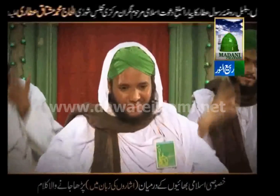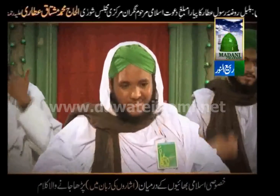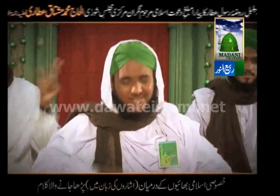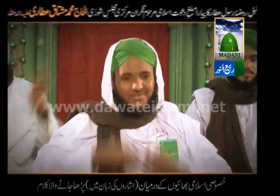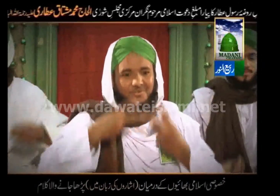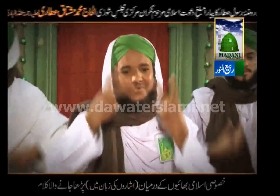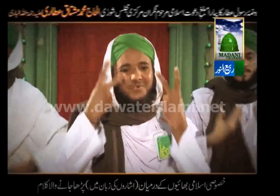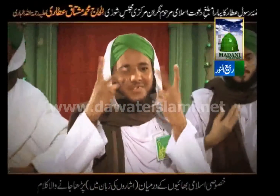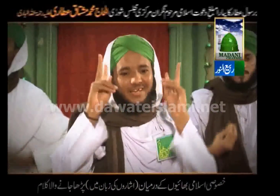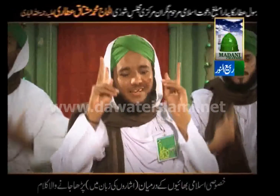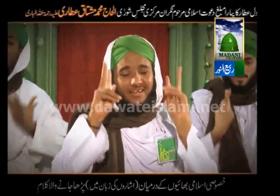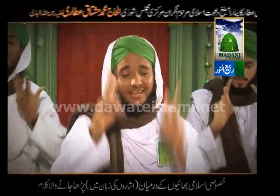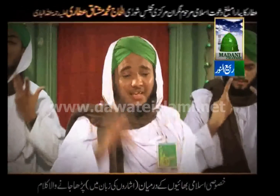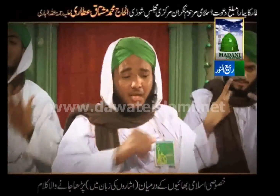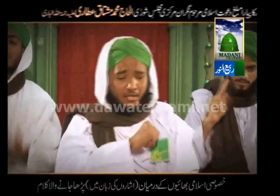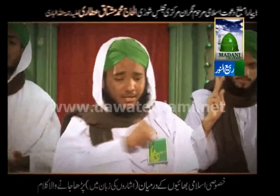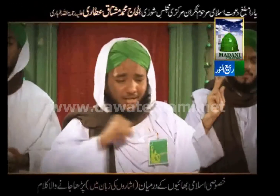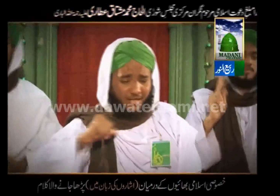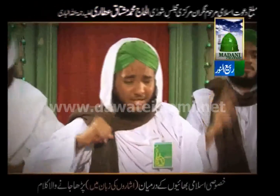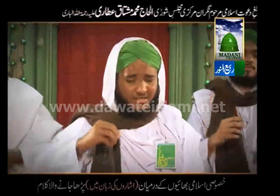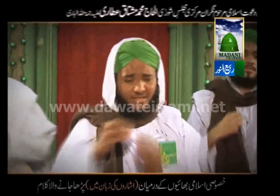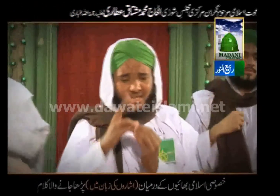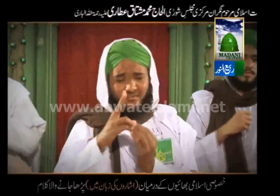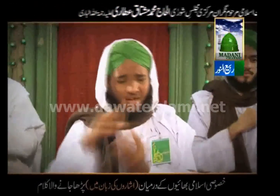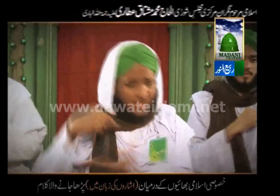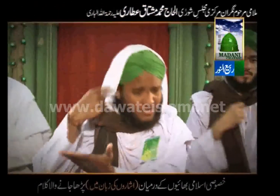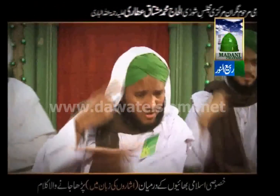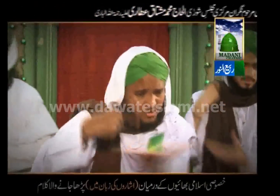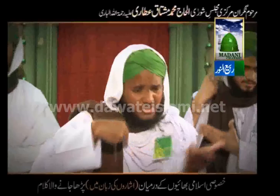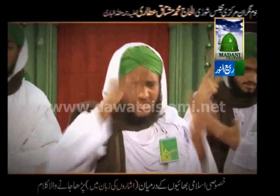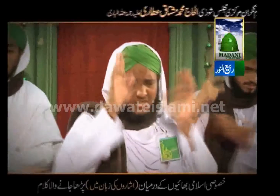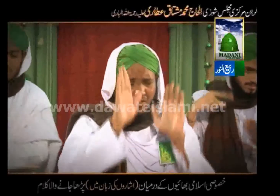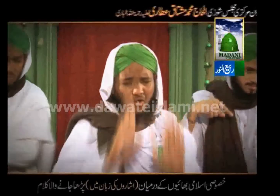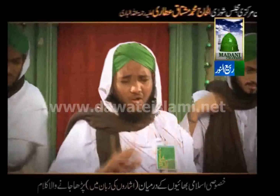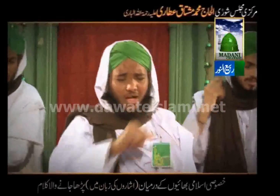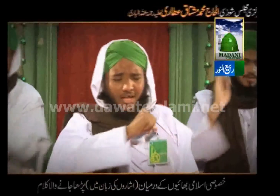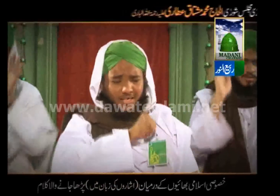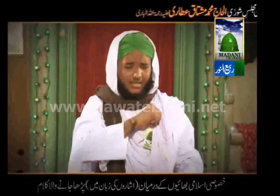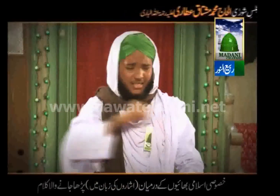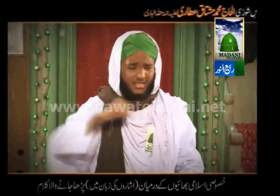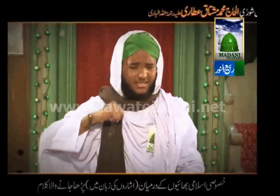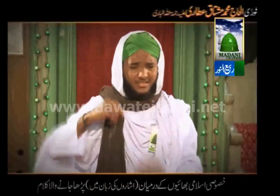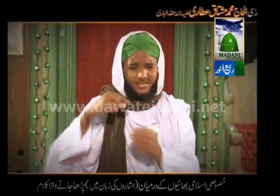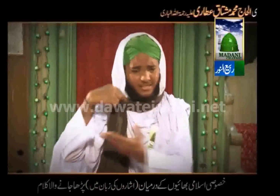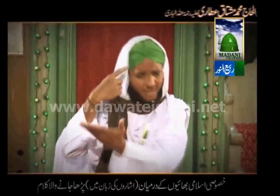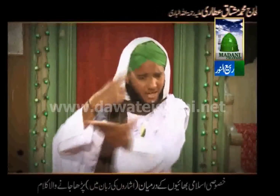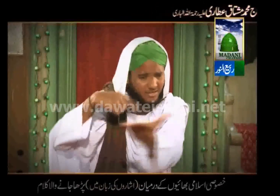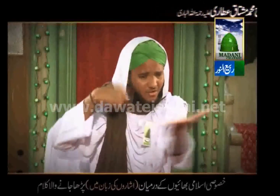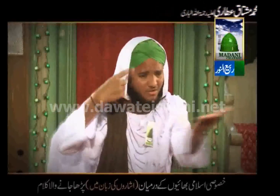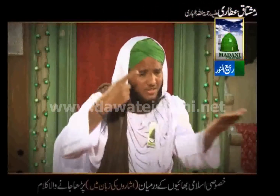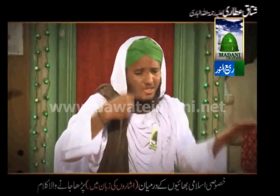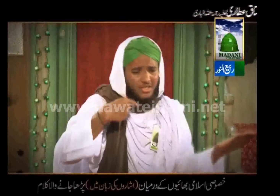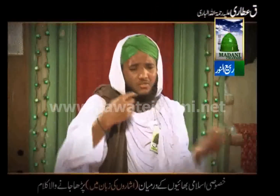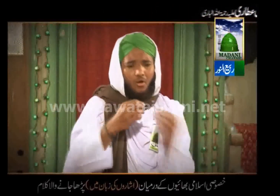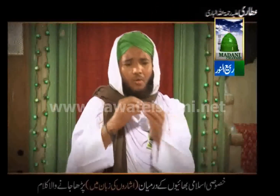بڑا مسرور ہے، عید دیوانوں کی تو عید دیوانوں کی